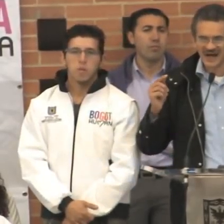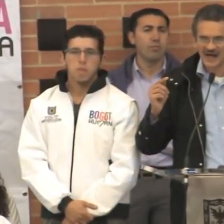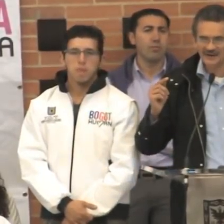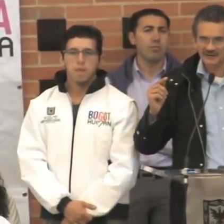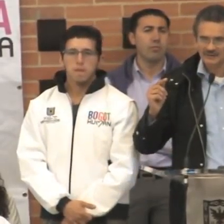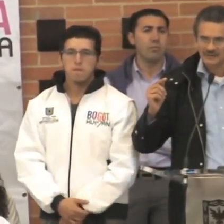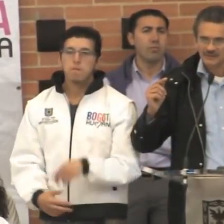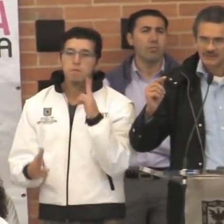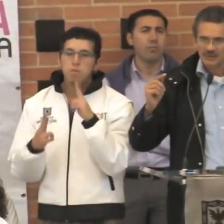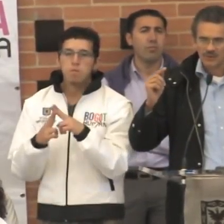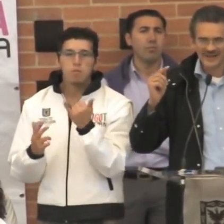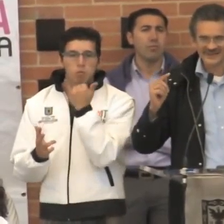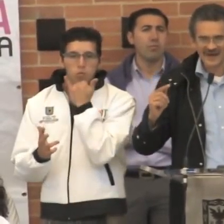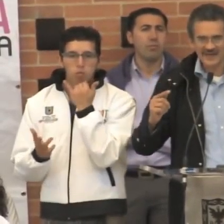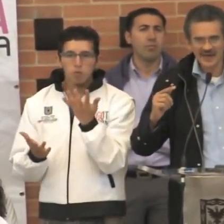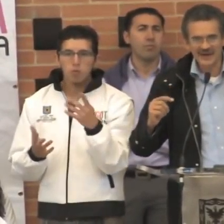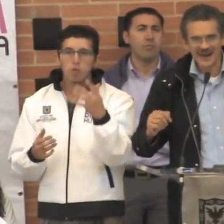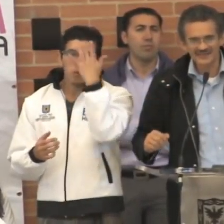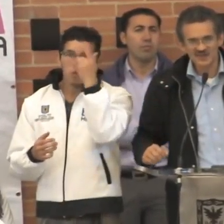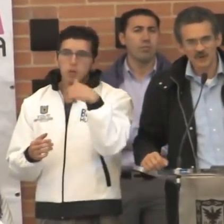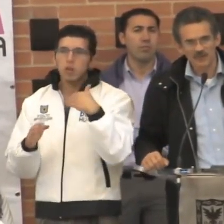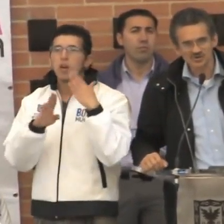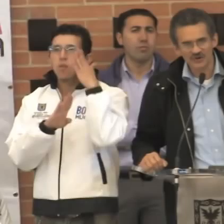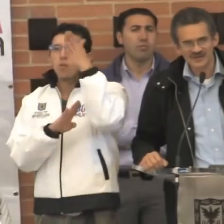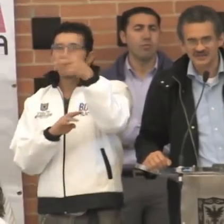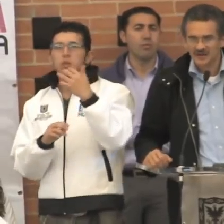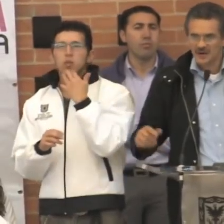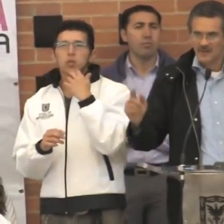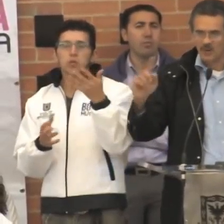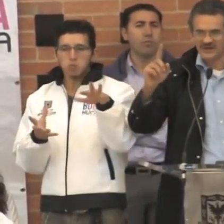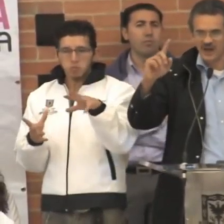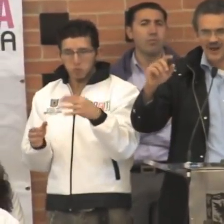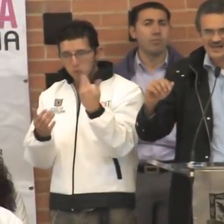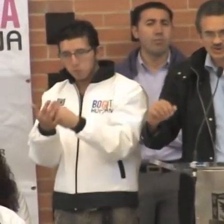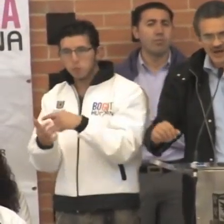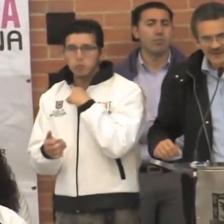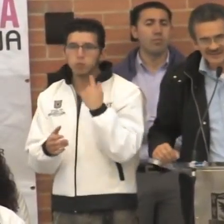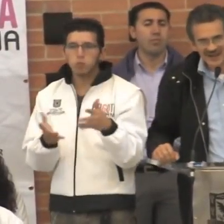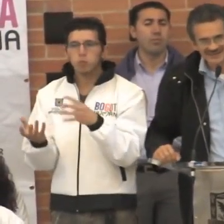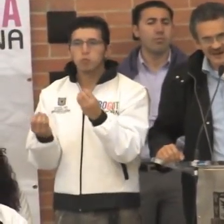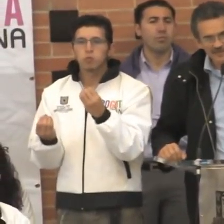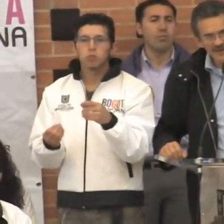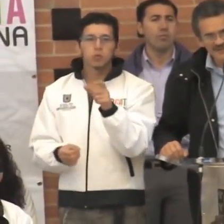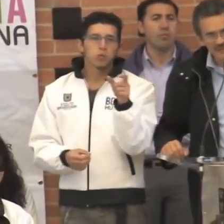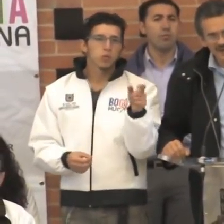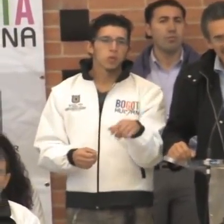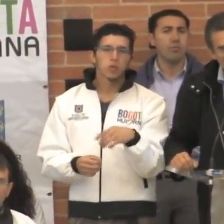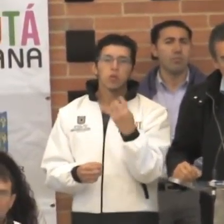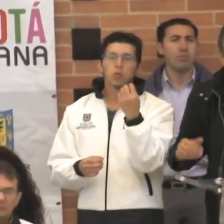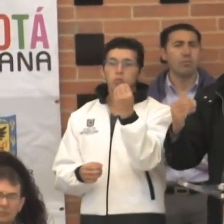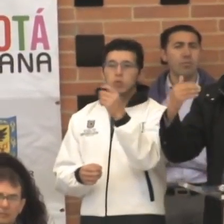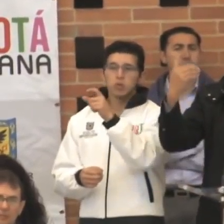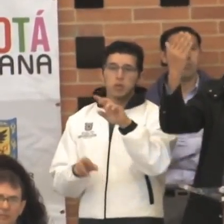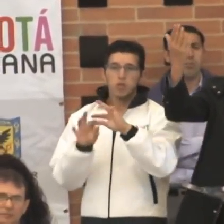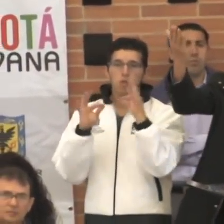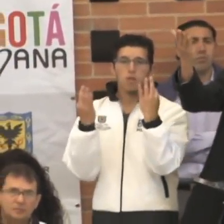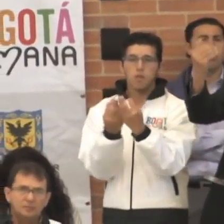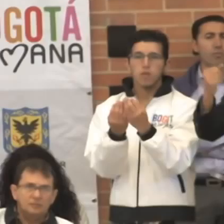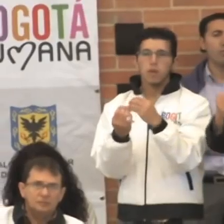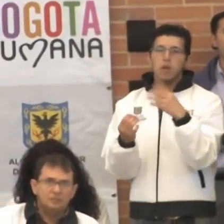para evitar una tragedia de grandes proporciones, porque no eran solamente las 3000 familias